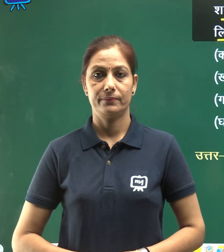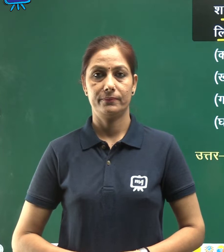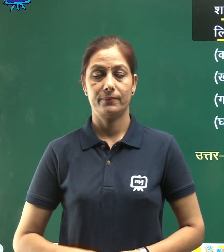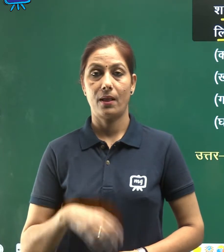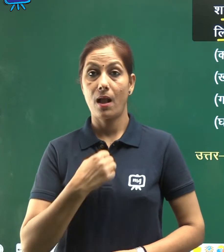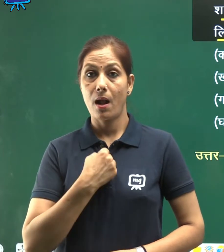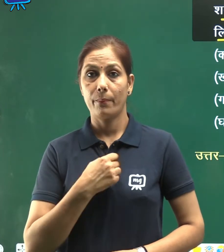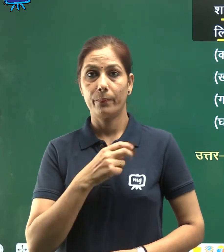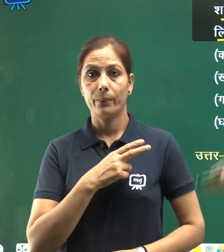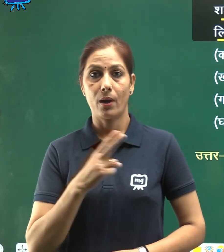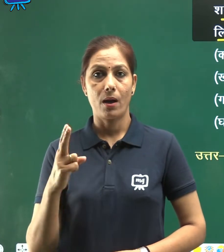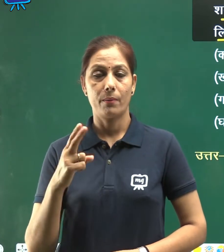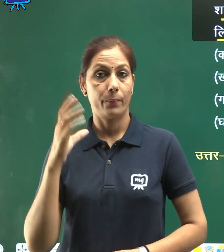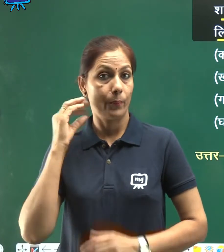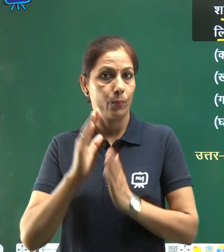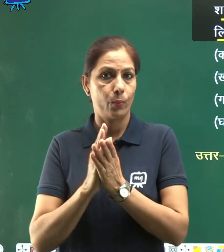हम हशमत।